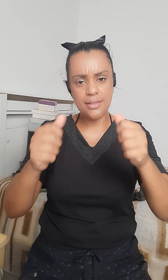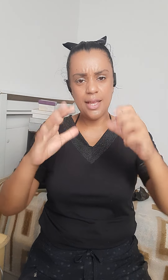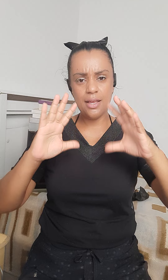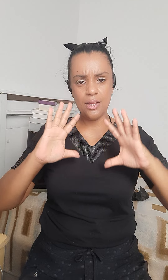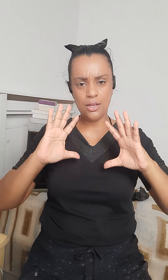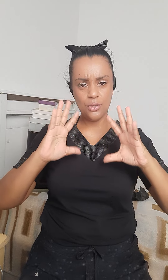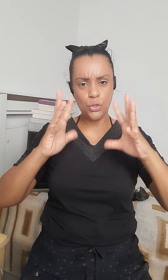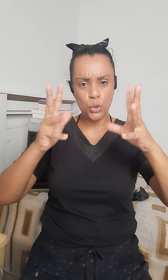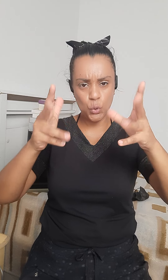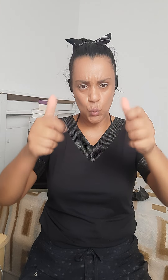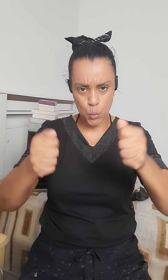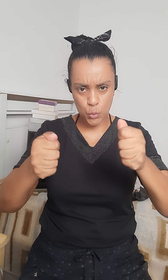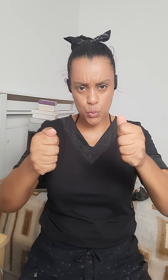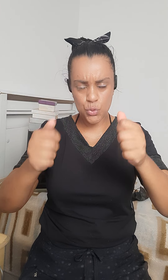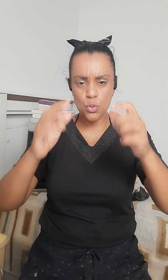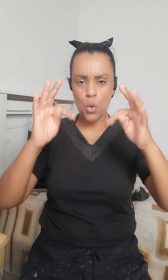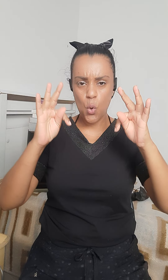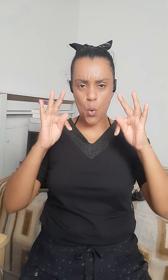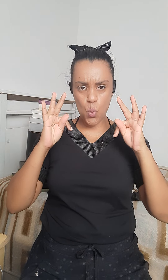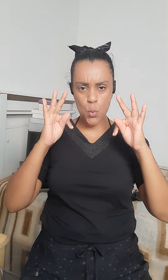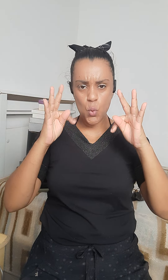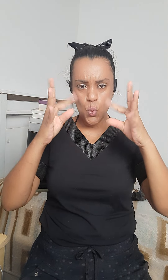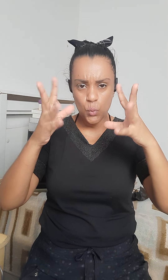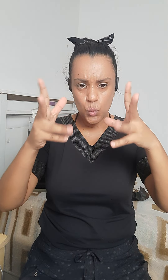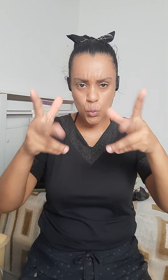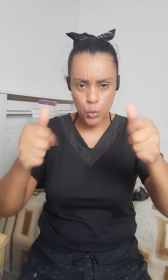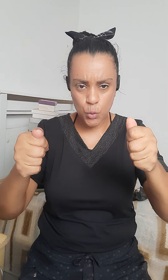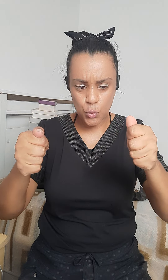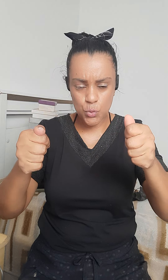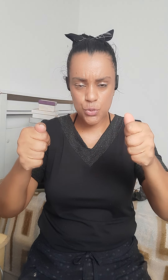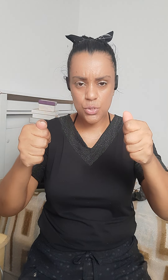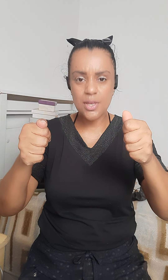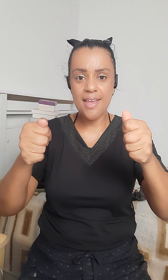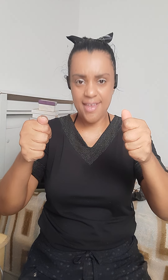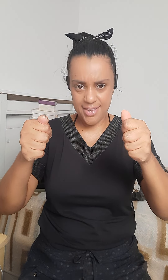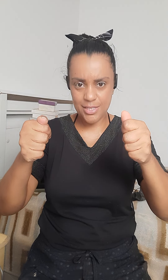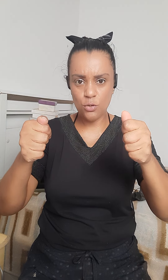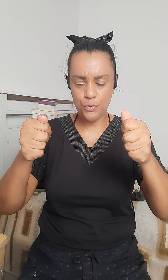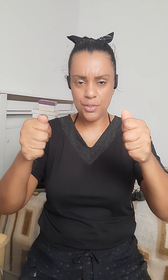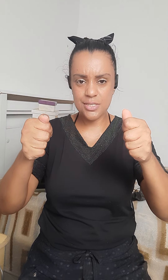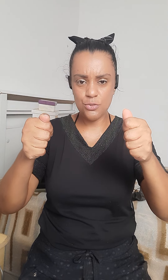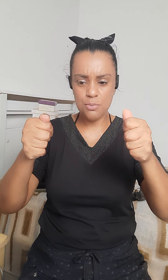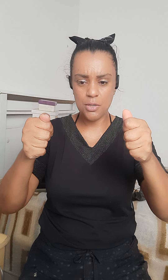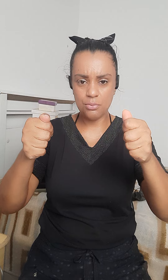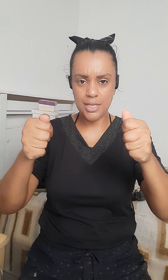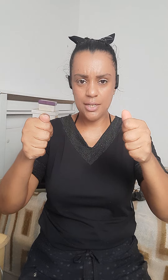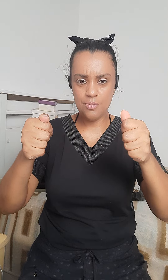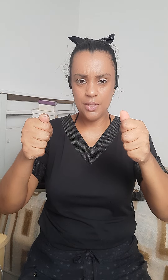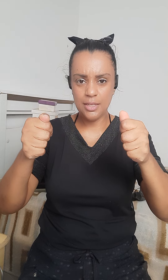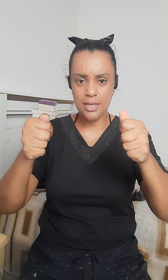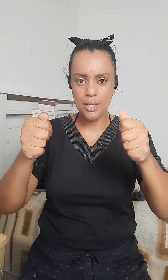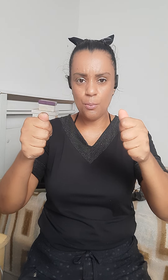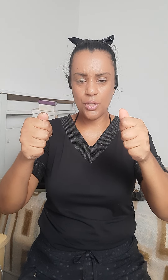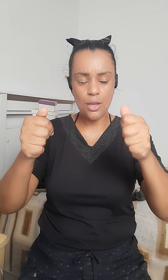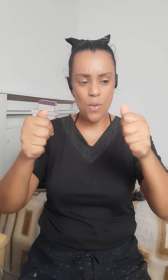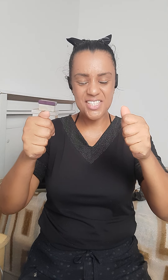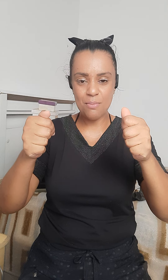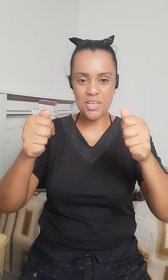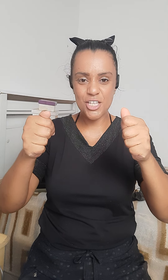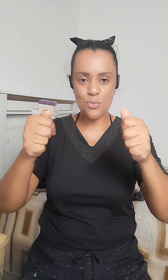tá? Todos ou todos. É essa configuração de mão, tá? Porque com essa mesma eu